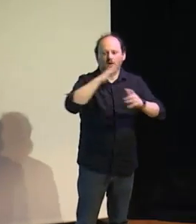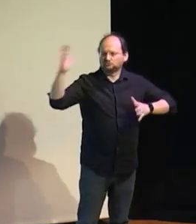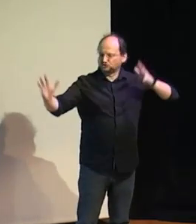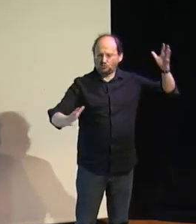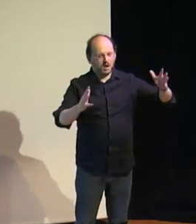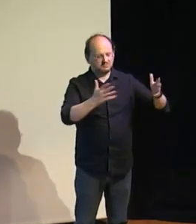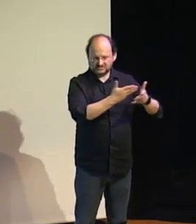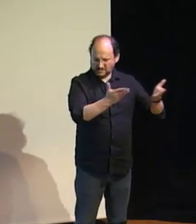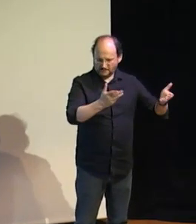retrouver aujourd'hui.